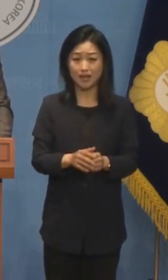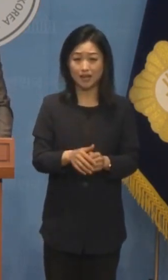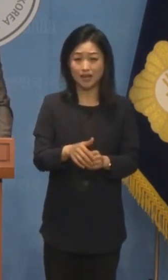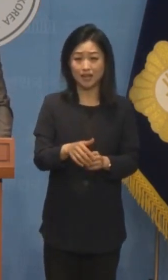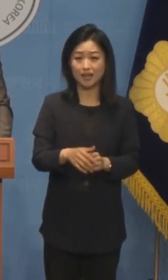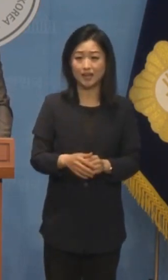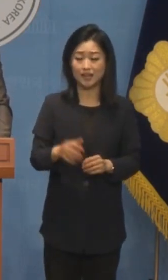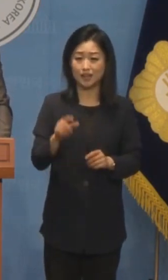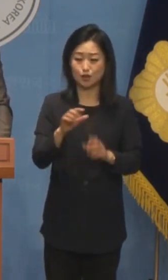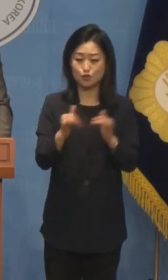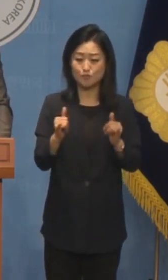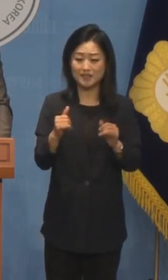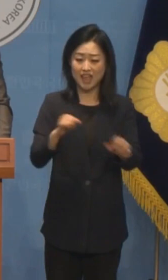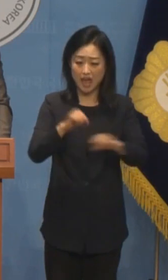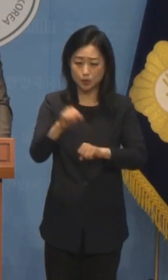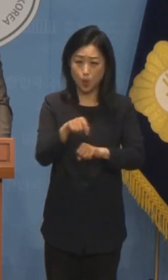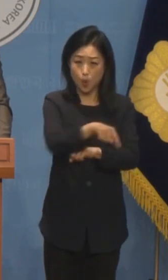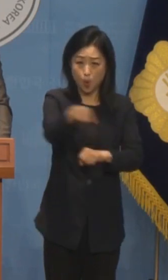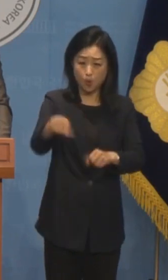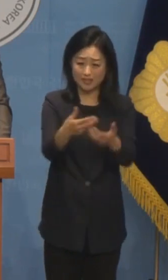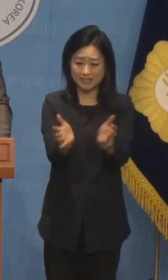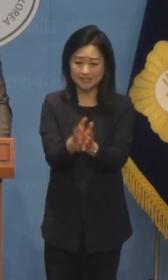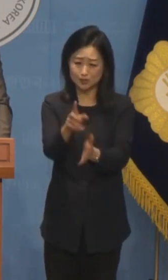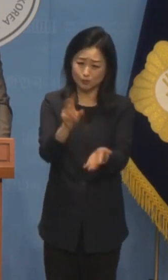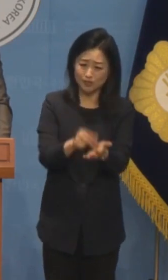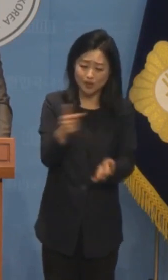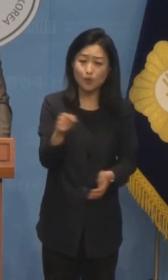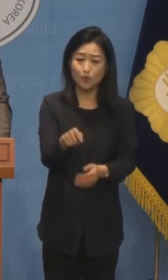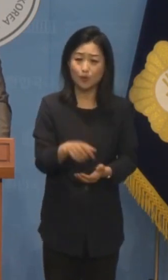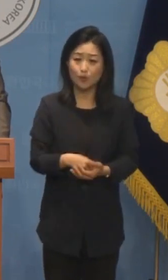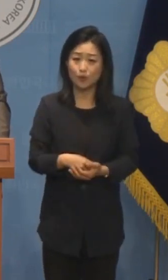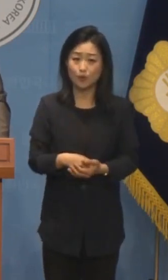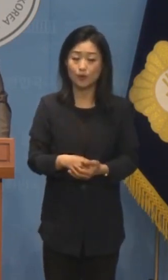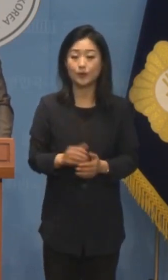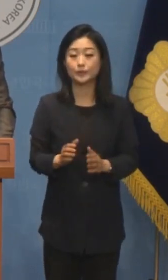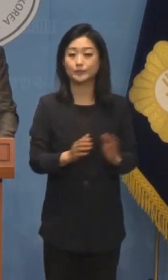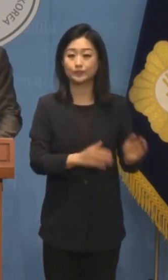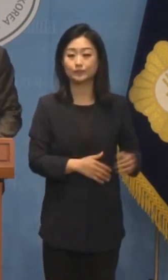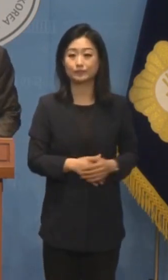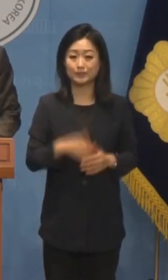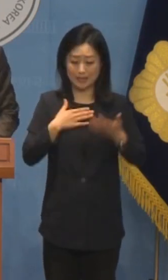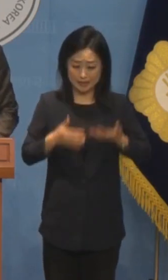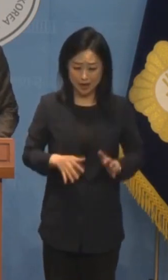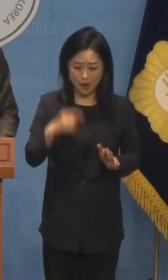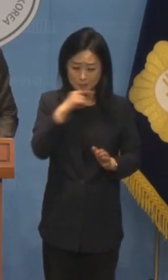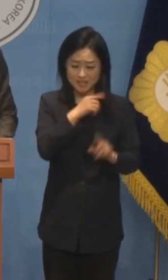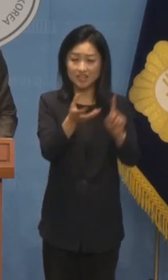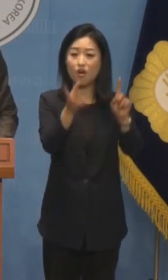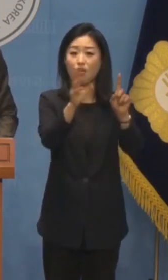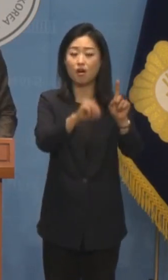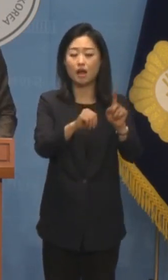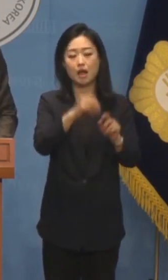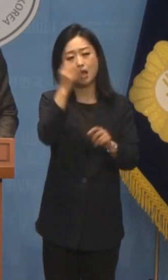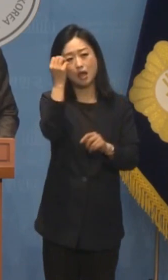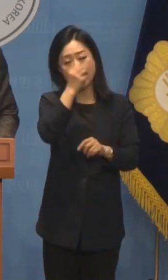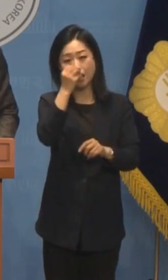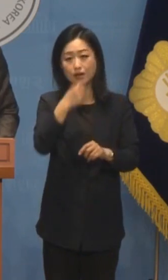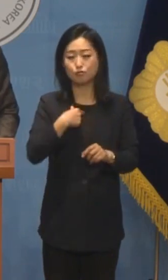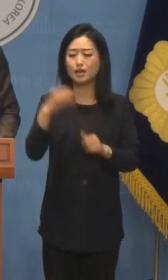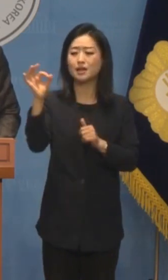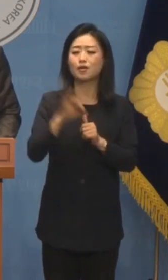강화 국민행동도 각성하십시오. 네, 태어나 보니 빚이 1억, 90년대생도 연금 받고